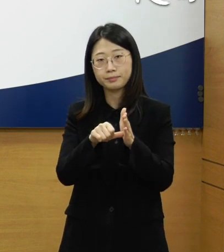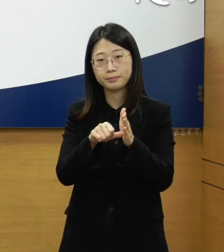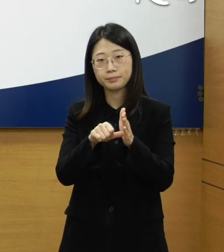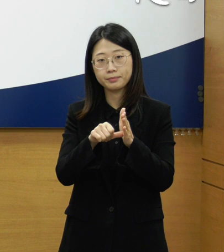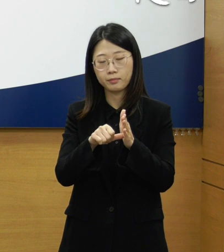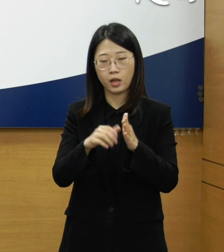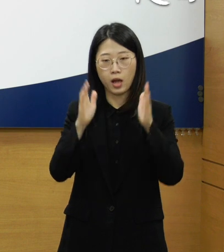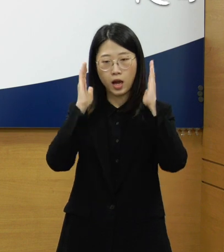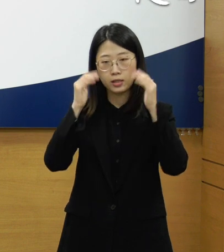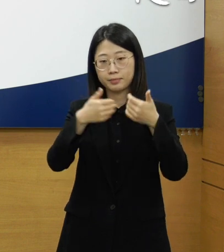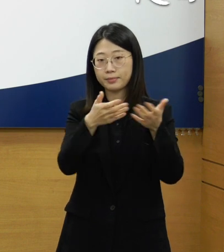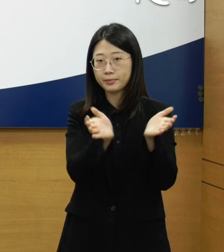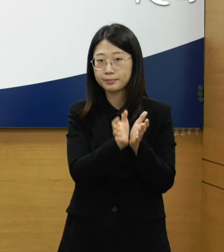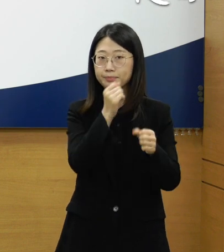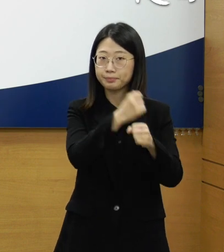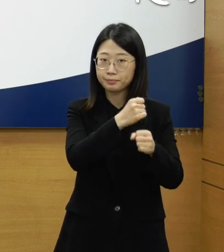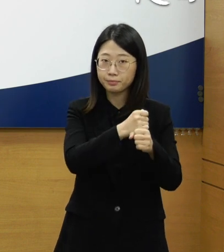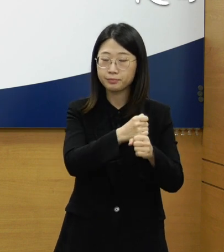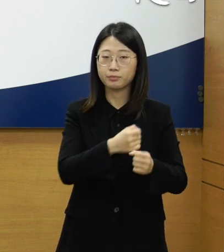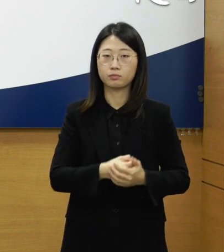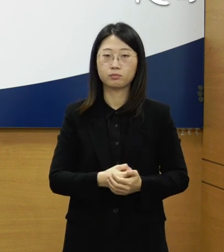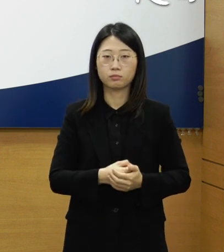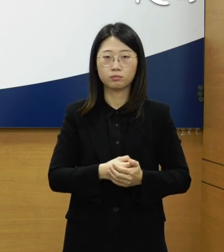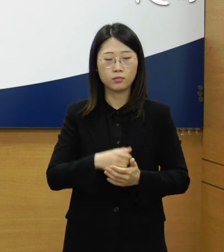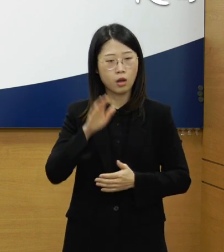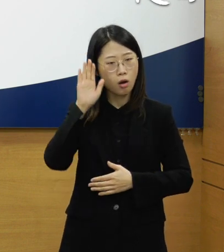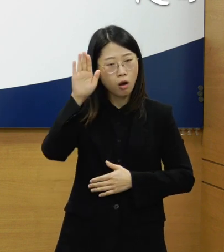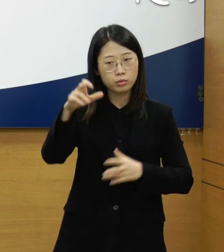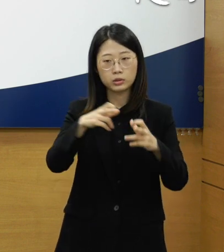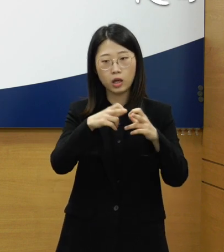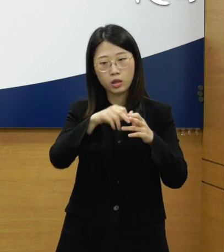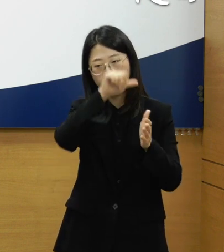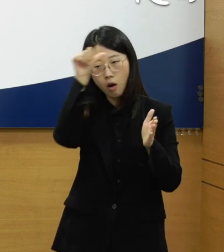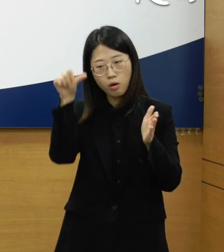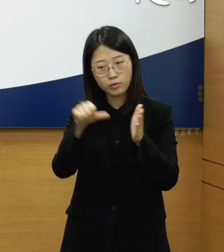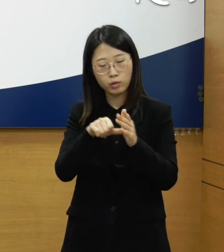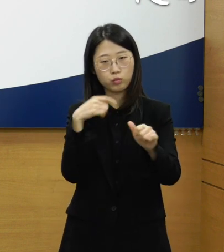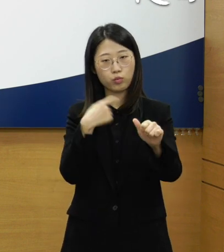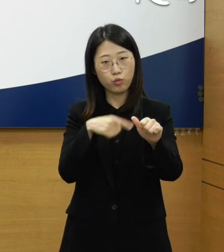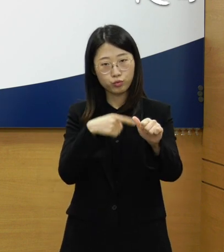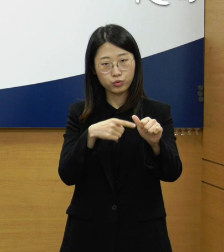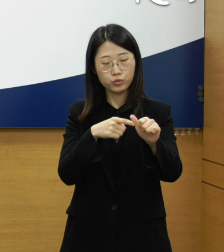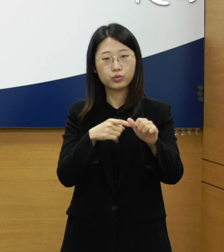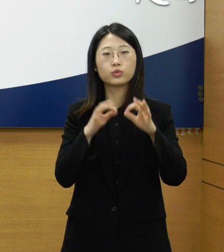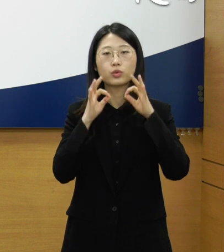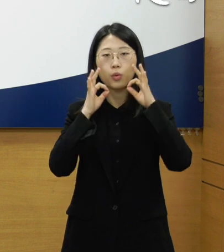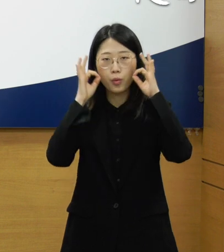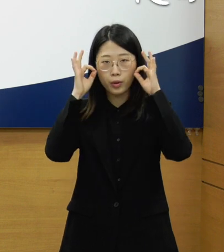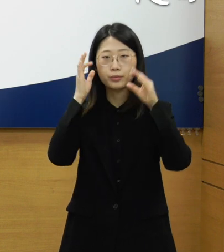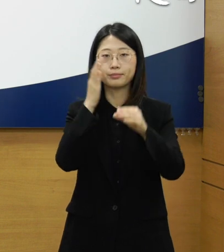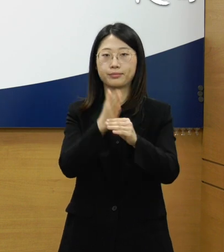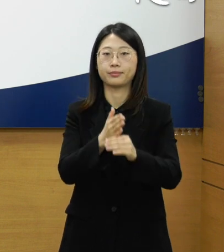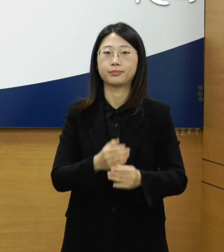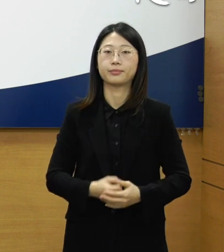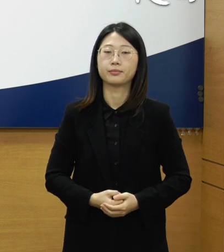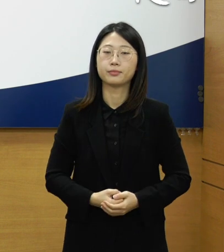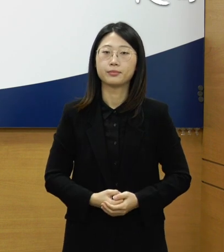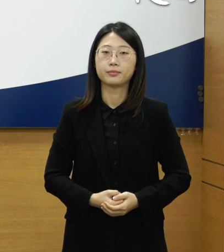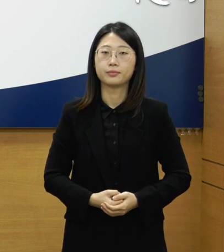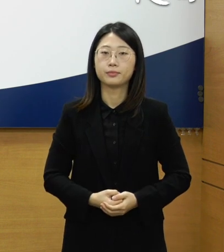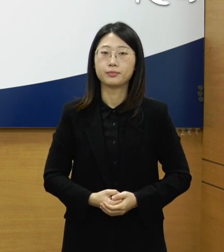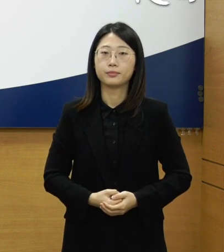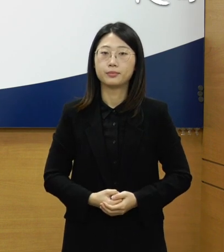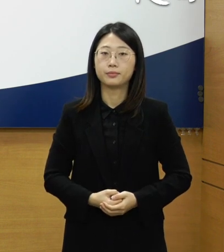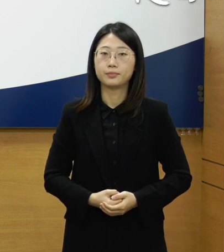평생학습팀을 신설하여 장애인의 평생학습권을 보장하고자 노력하고 있습니다.